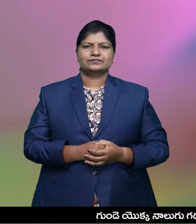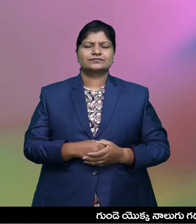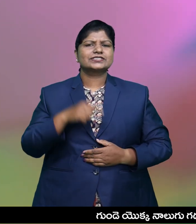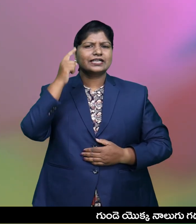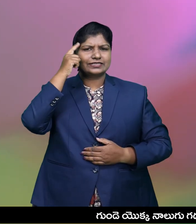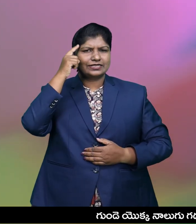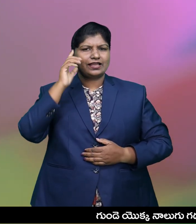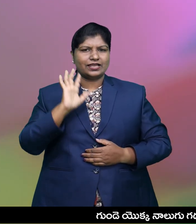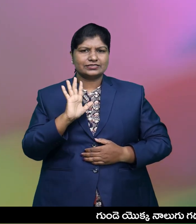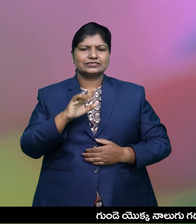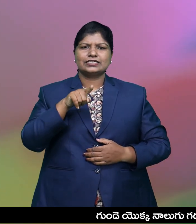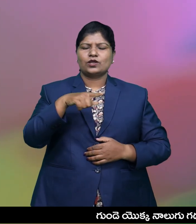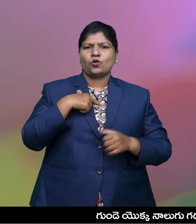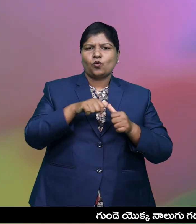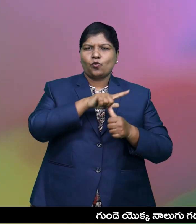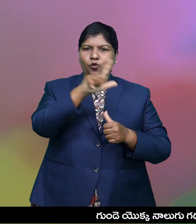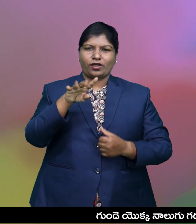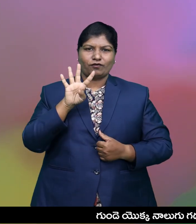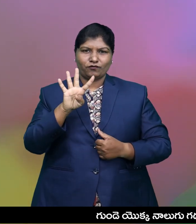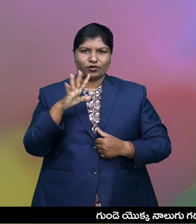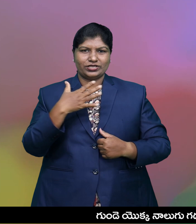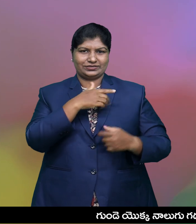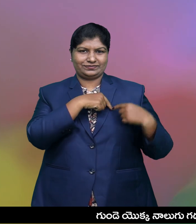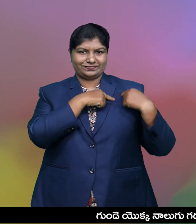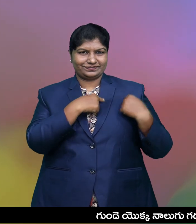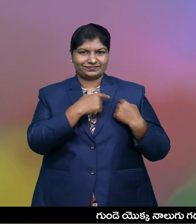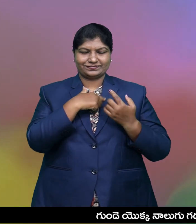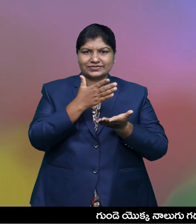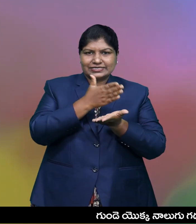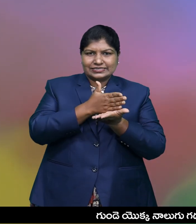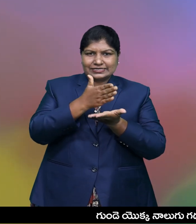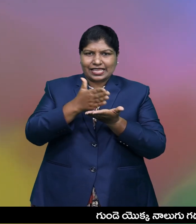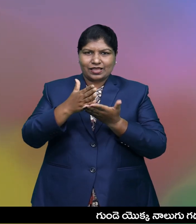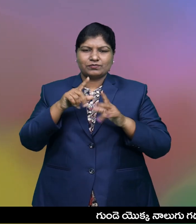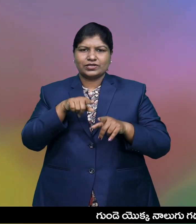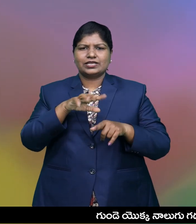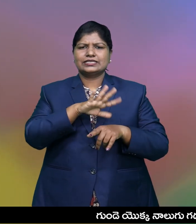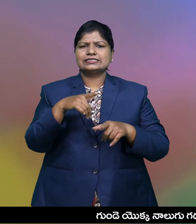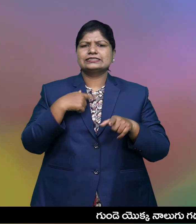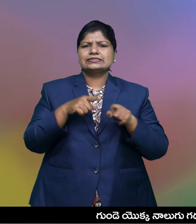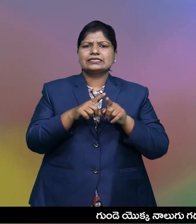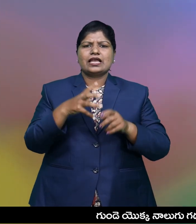గుండె యొక్క 4 గదులు రిలాక్స్డ్ స్థితిలో ఉన్నాయని ఊహించండి.